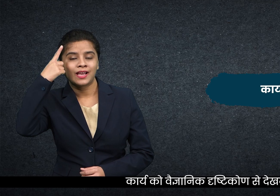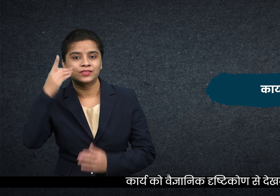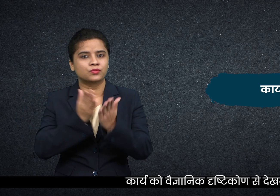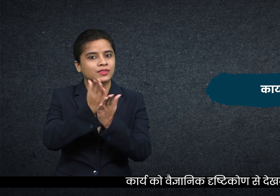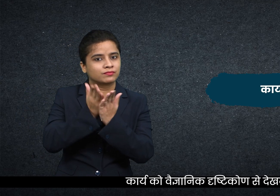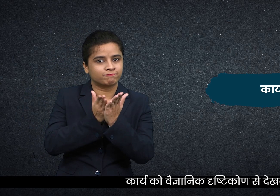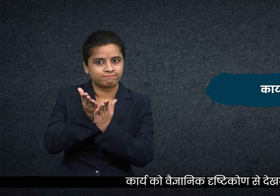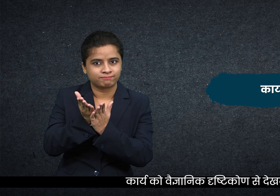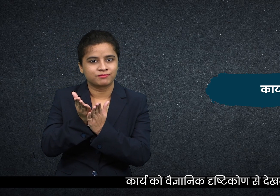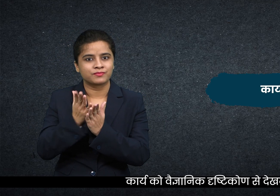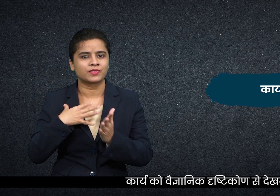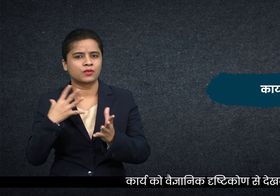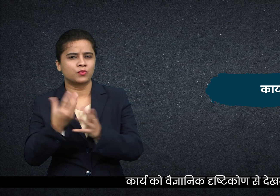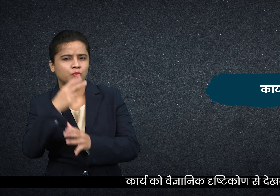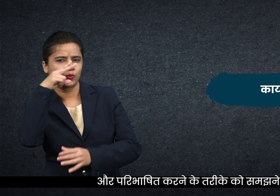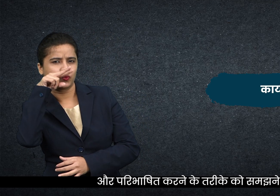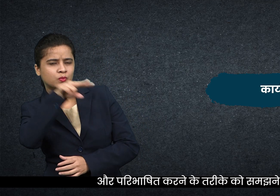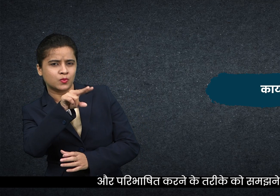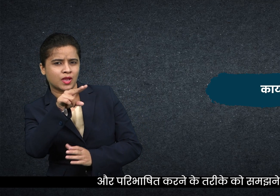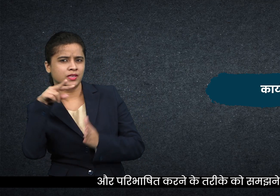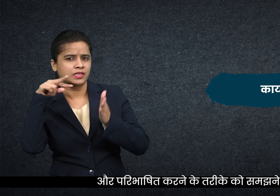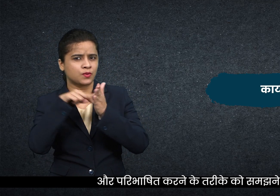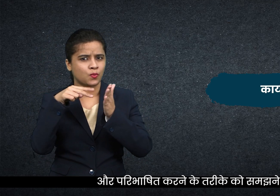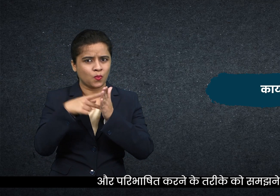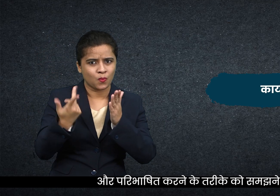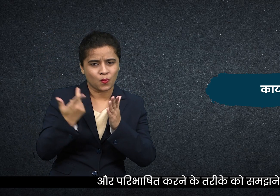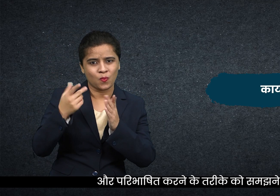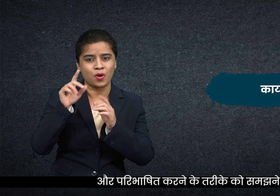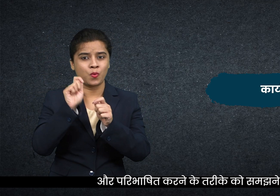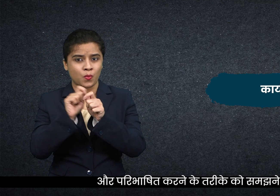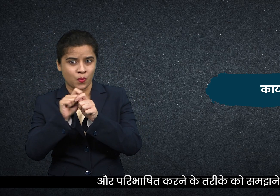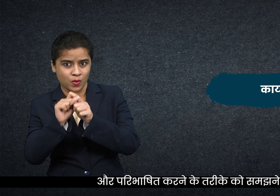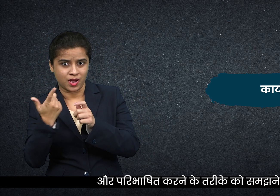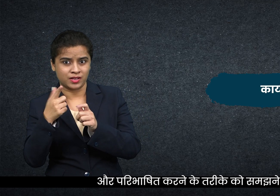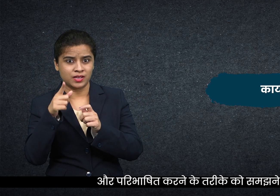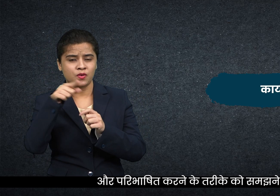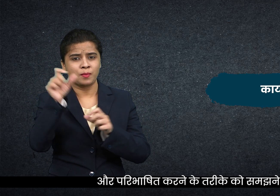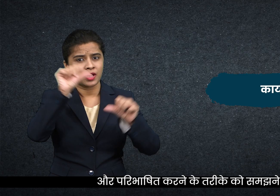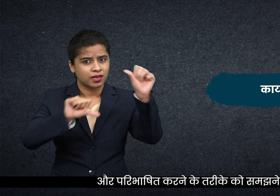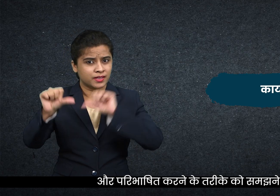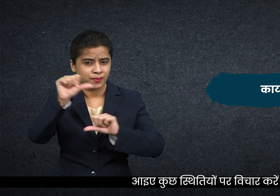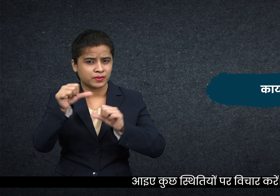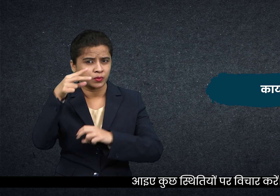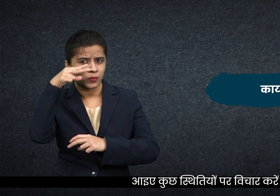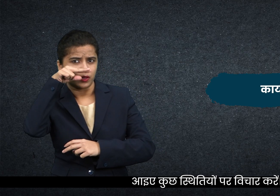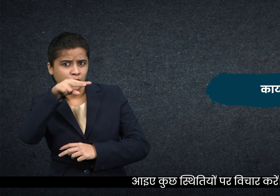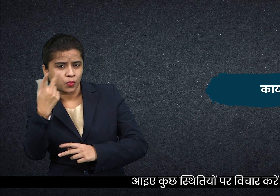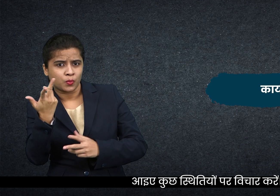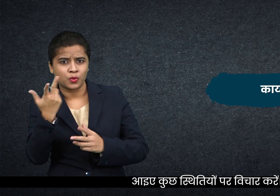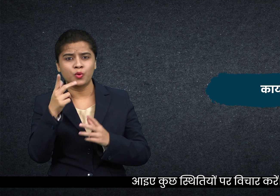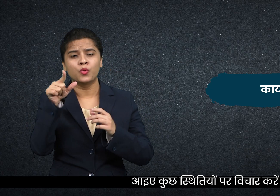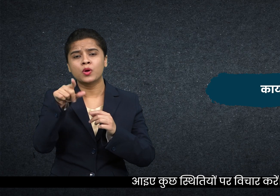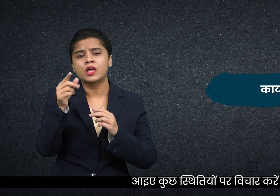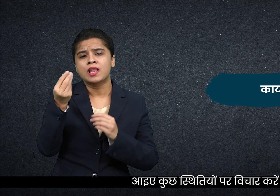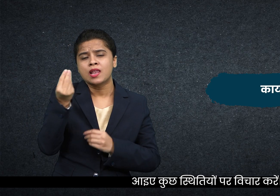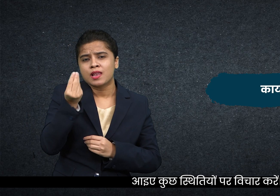कार्य को वैज्ञानिक दृष्टिकोण से देखने और परिभाषित करने के तरीके को समझने के लिए आइए कुछ